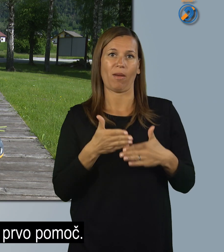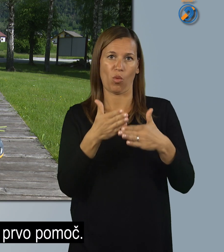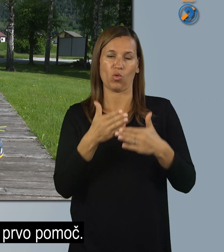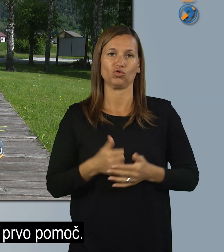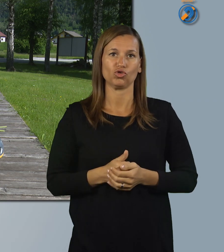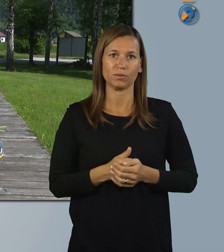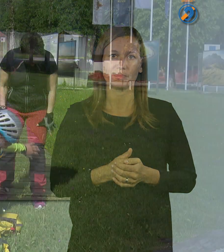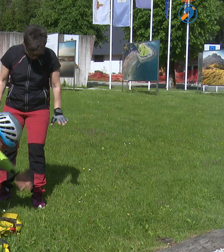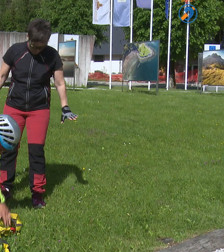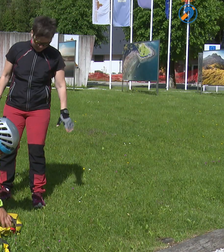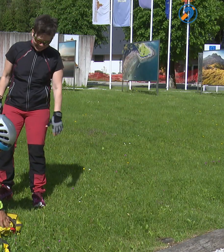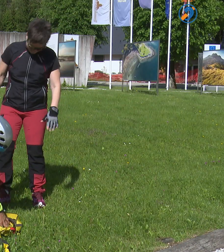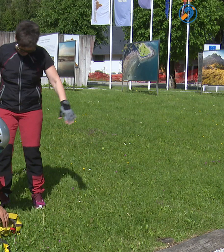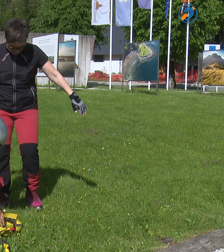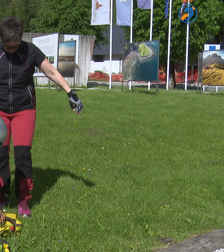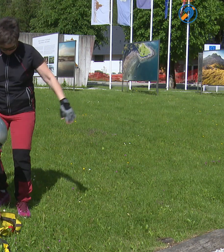pomoč.